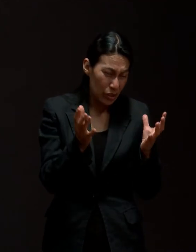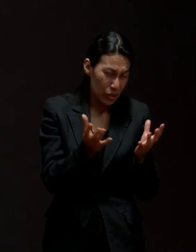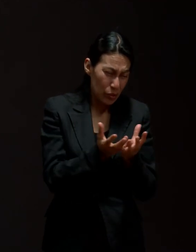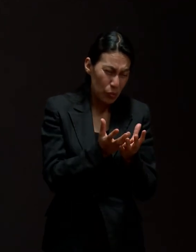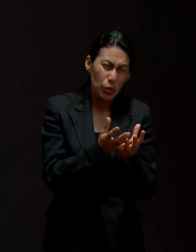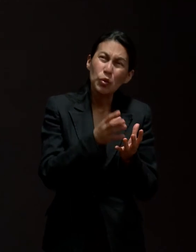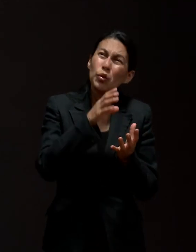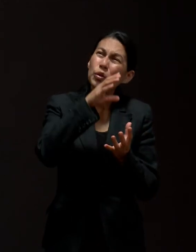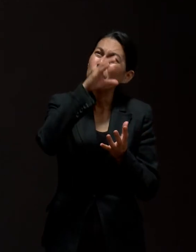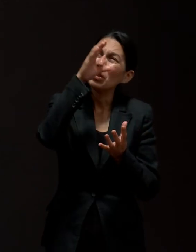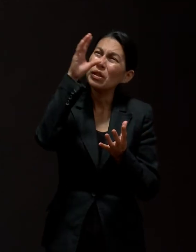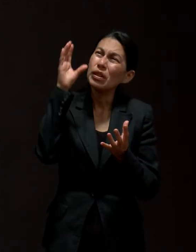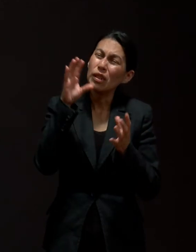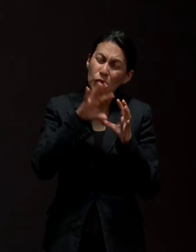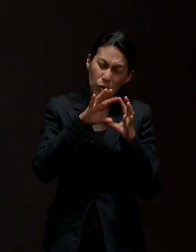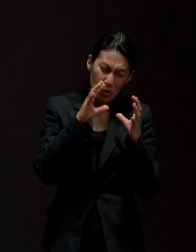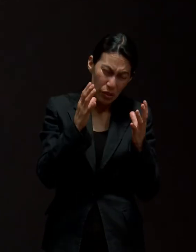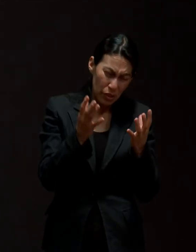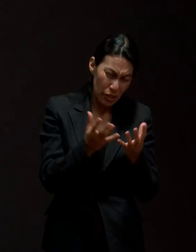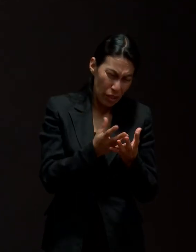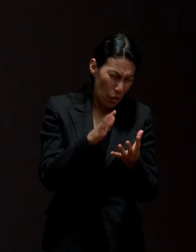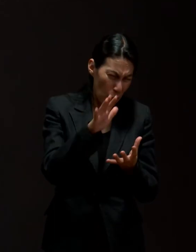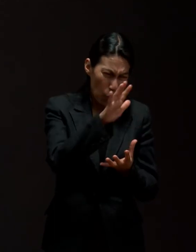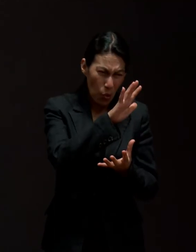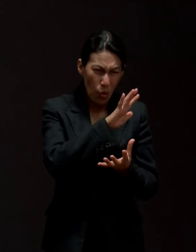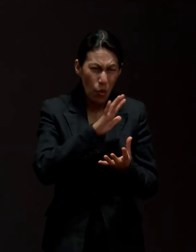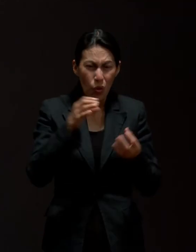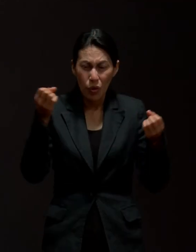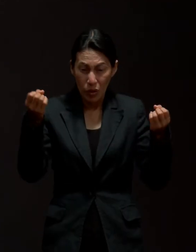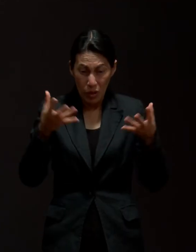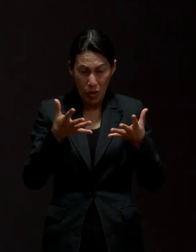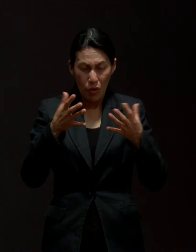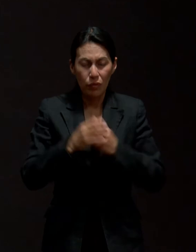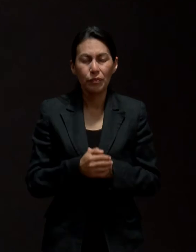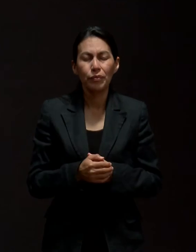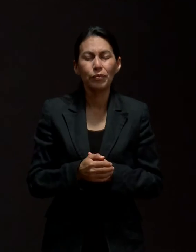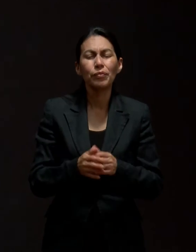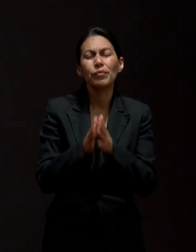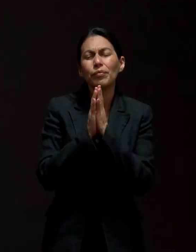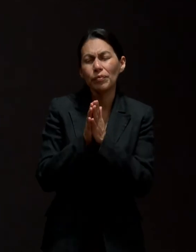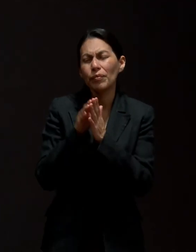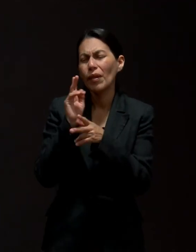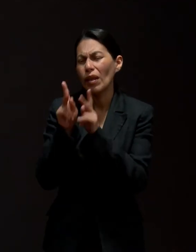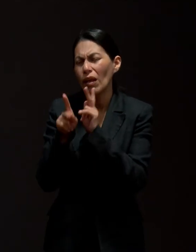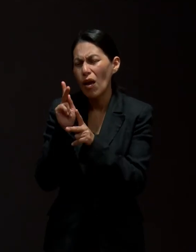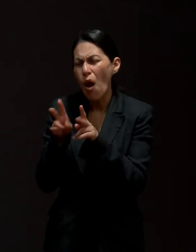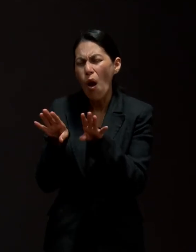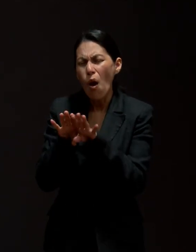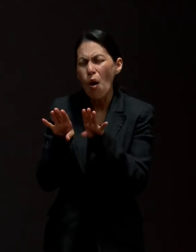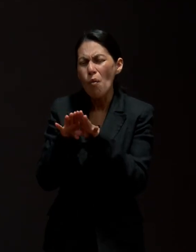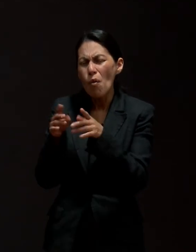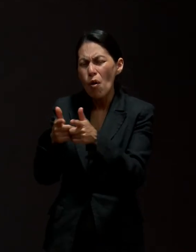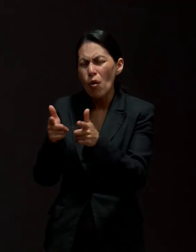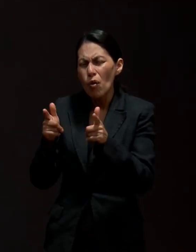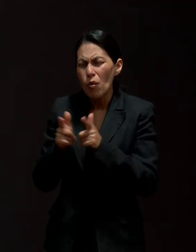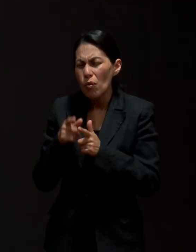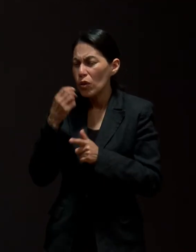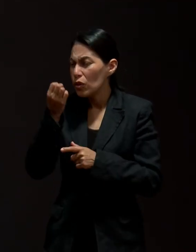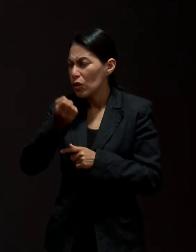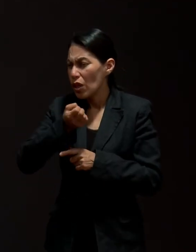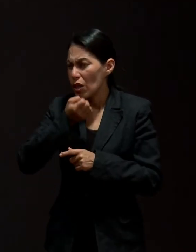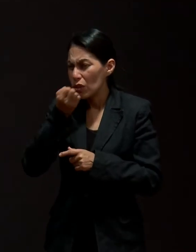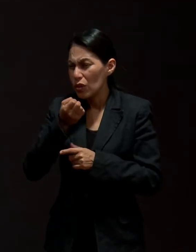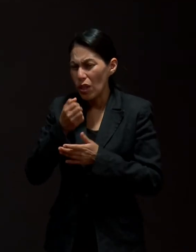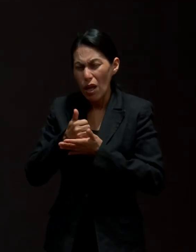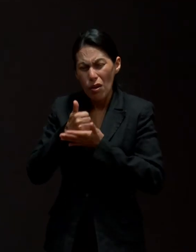del cielo y de la tierra. Cuéntanos una anécdota o algo de cómo los grupos de oración pueden ayudar,